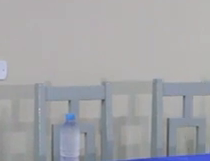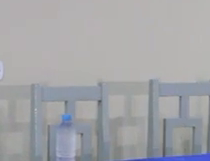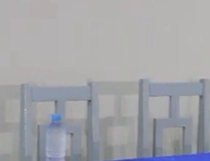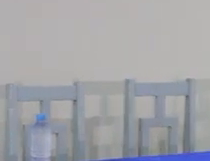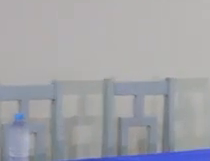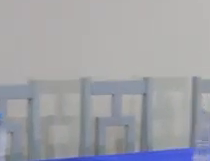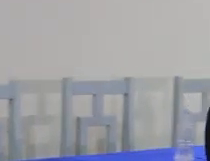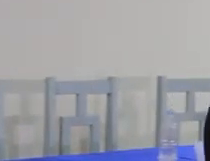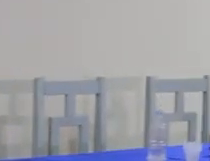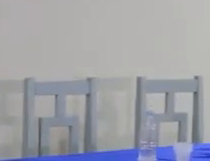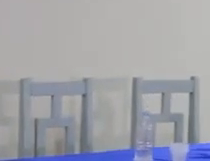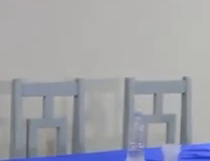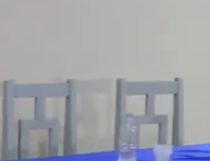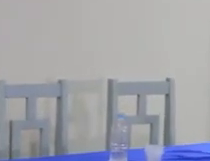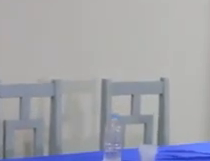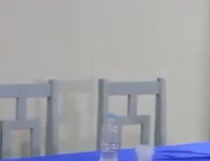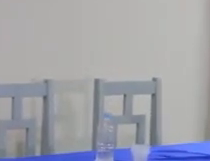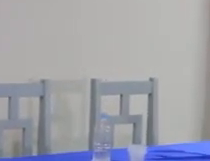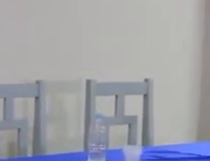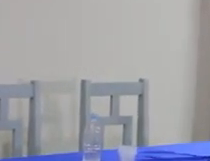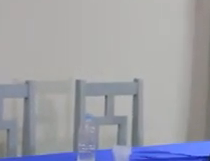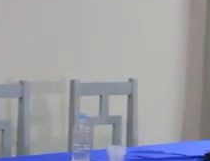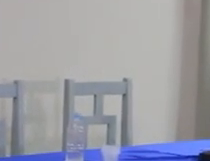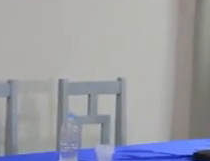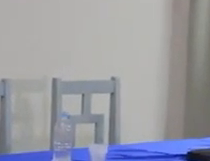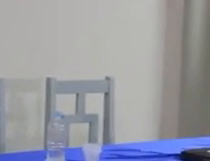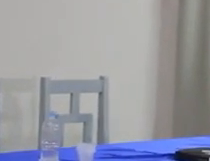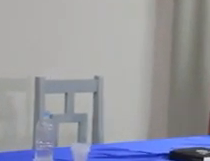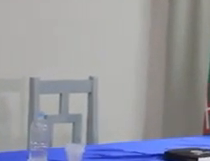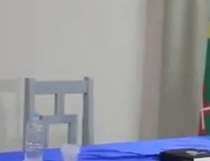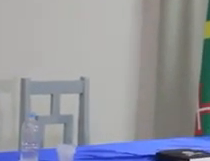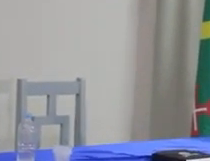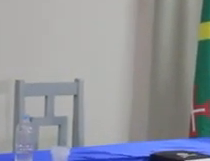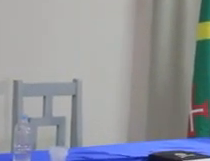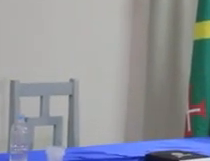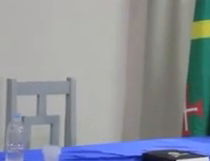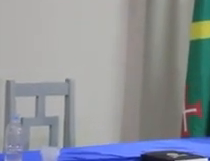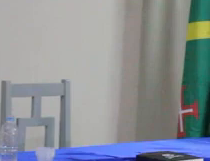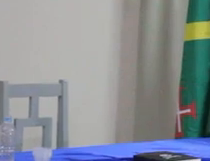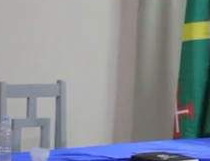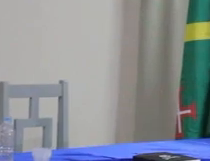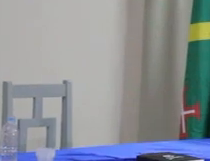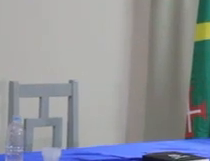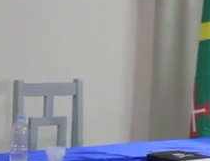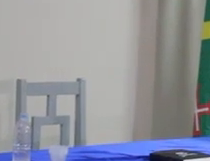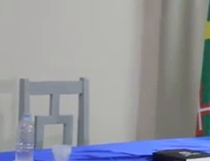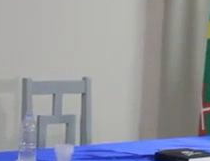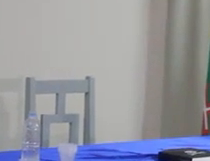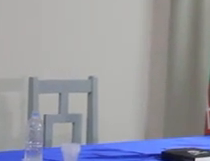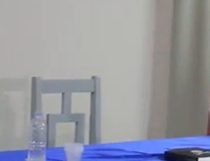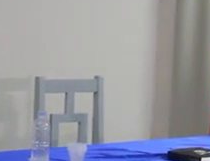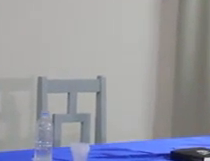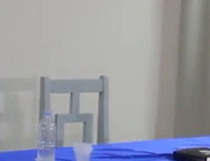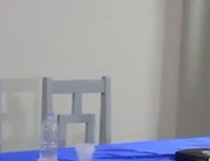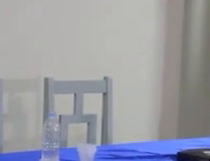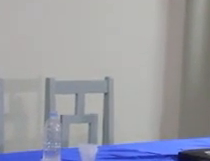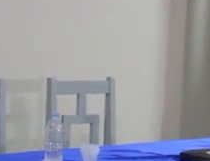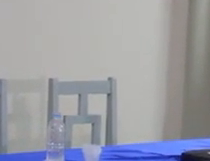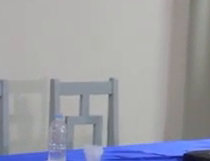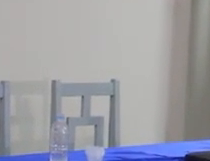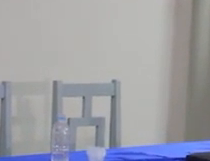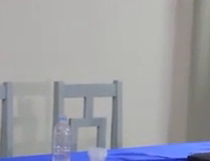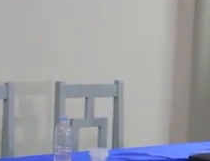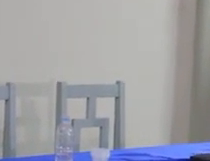esse momento, pela disposição de romper esse status